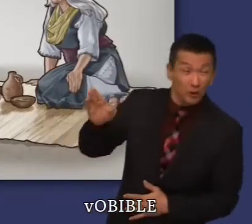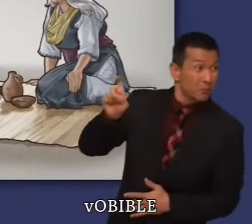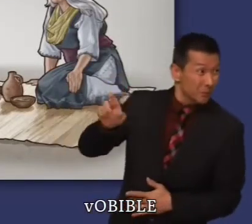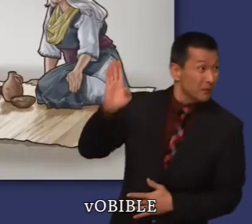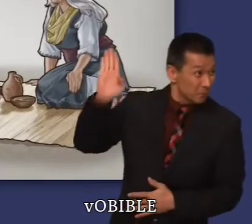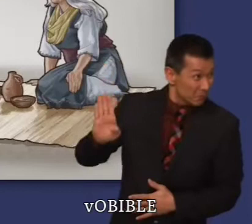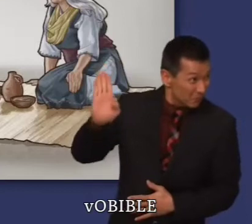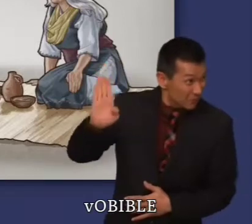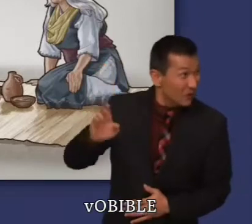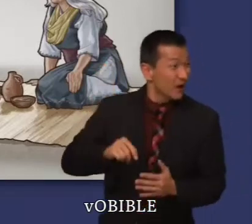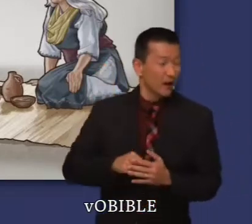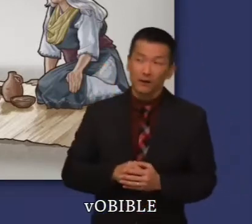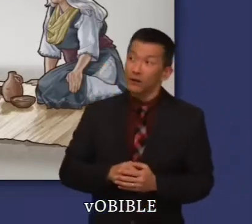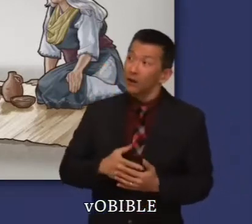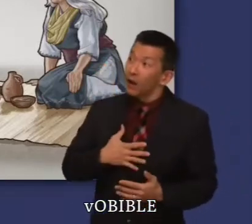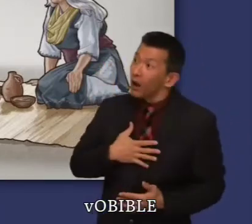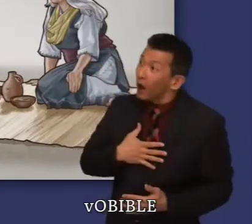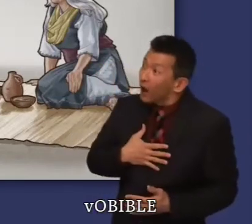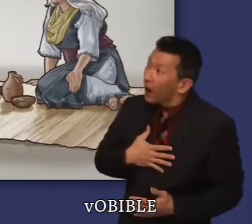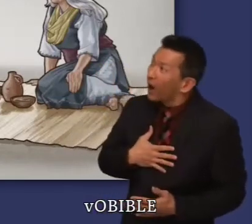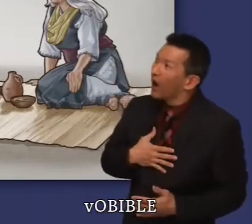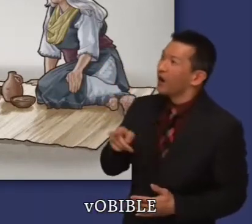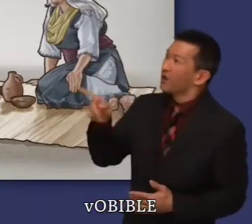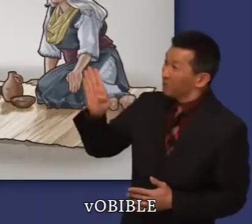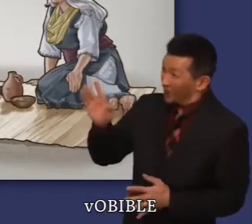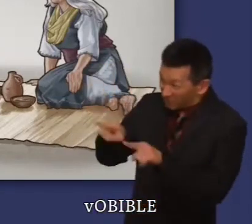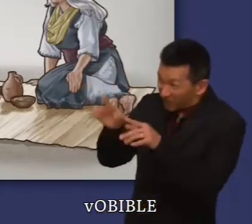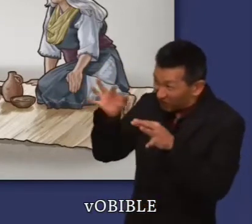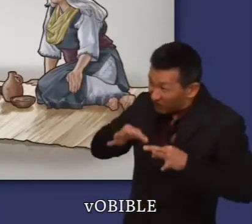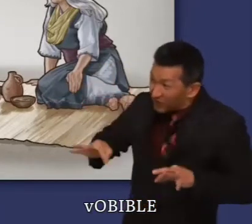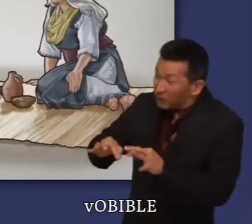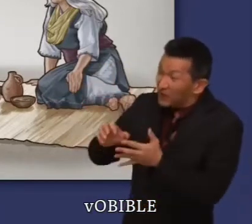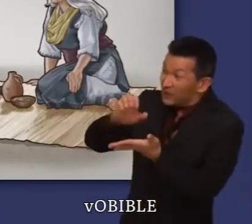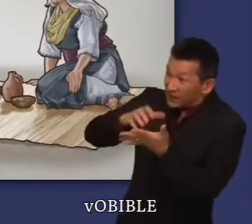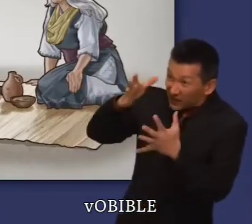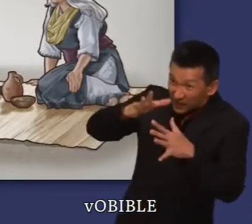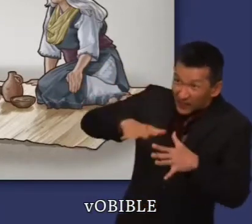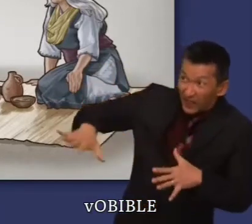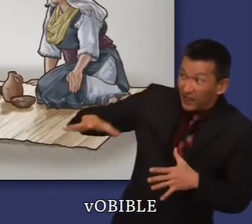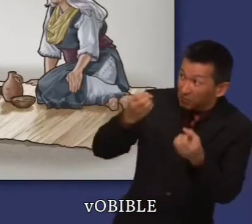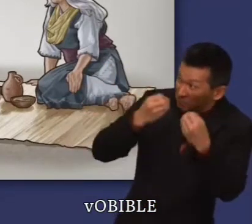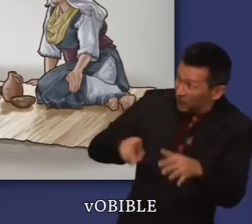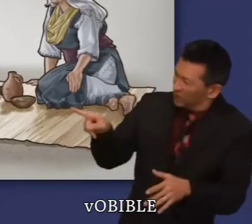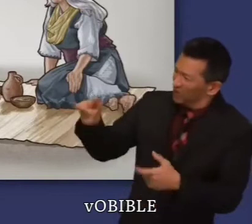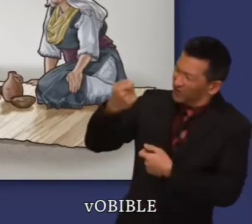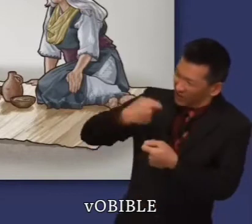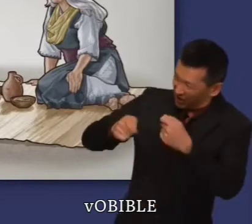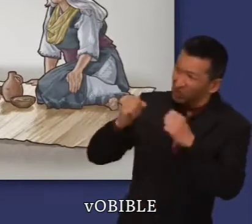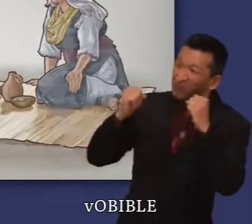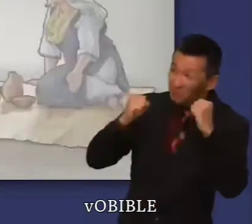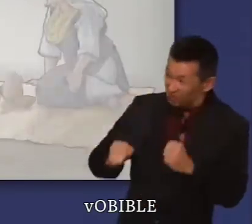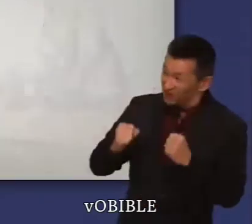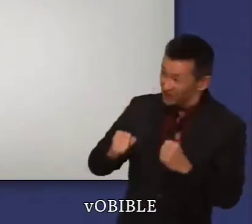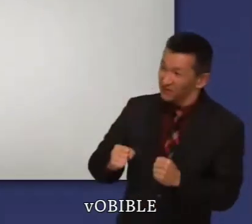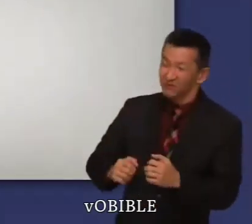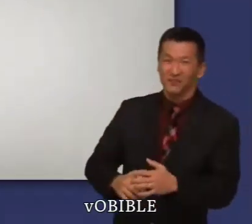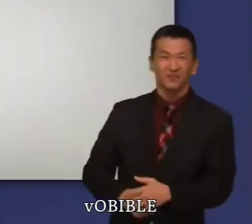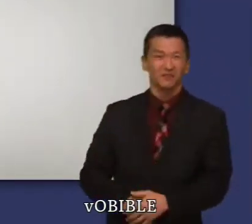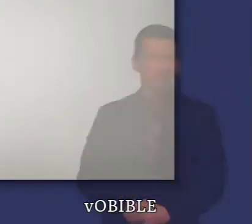Dans le chapitre 2, Ruth glane par hasard dans un champ appartenant à Boaz, un parent du mari décédé de